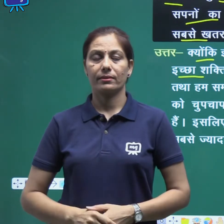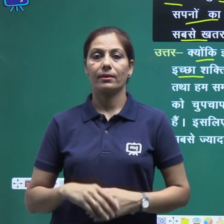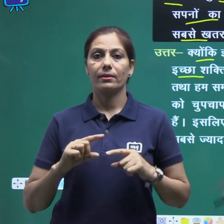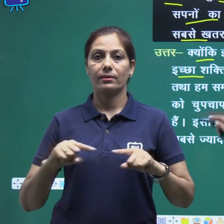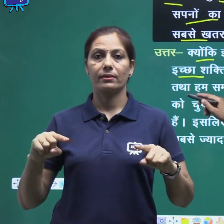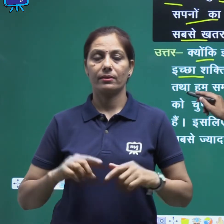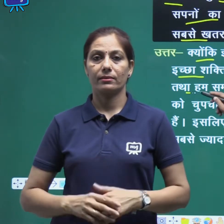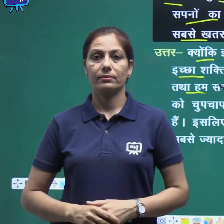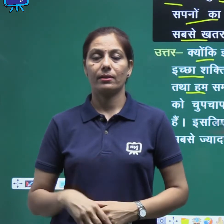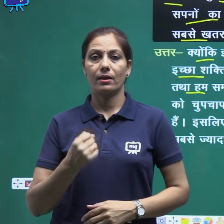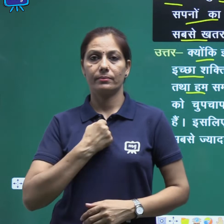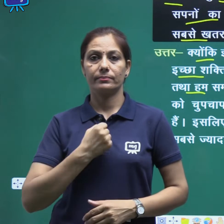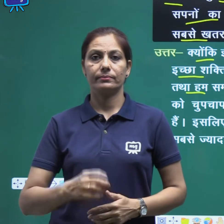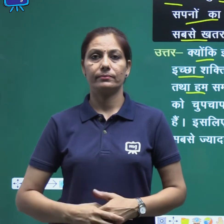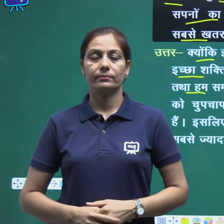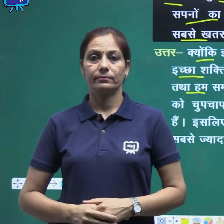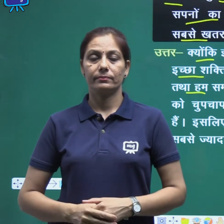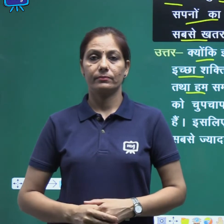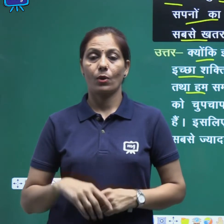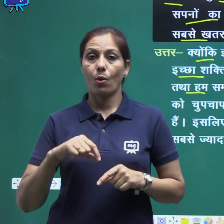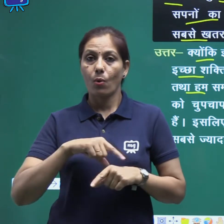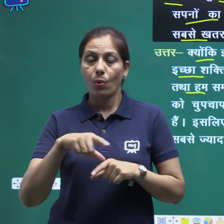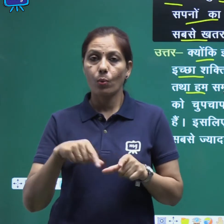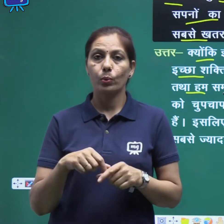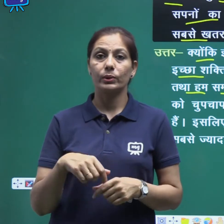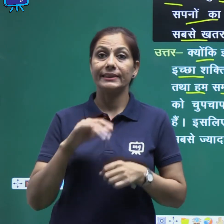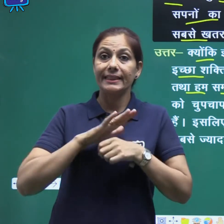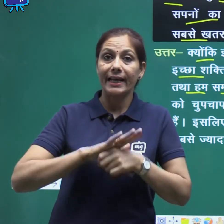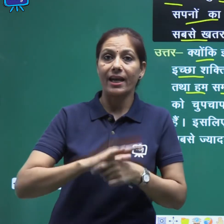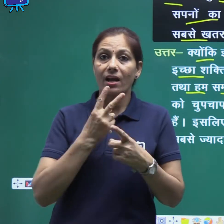तथा हम समस्त अन्याय